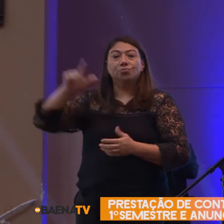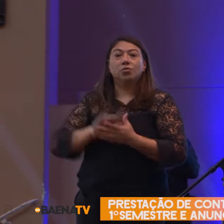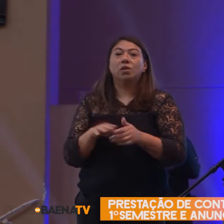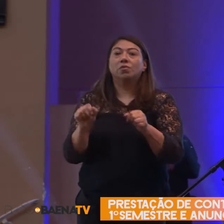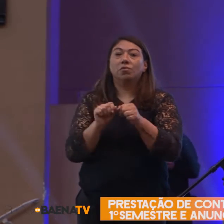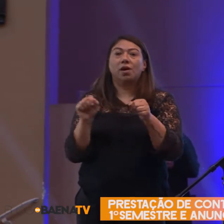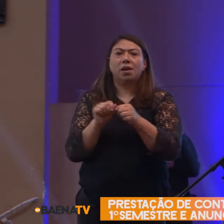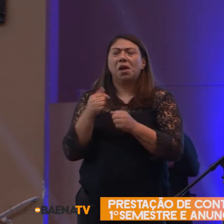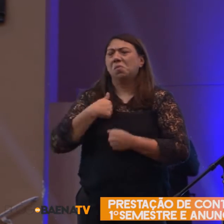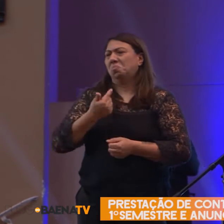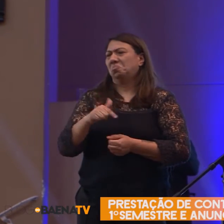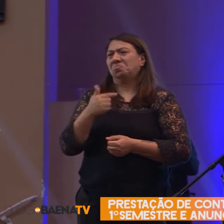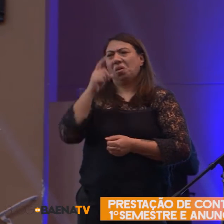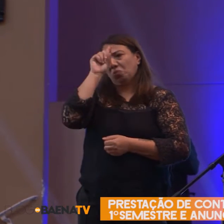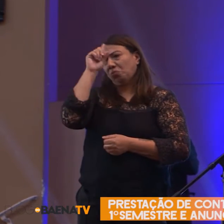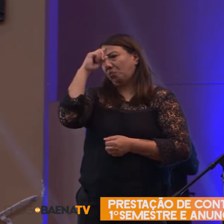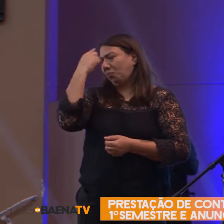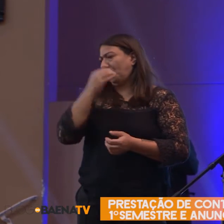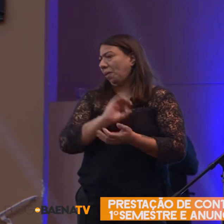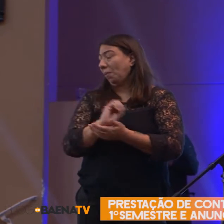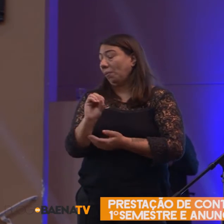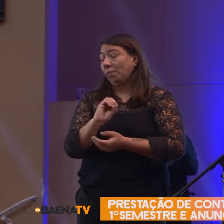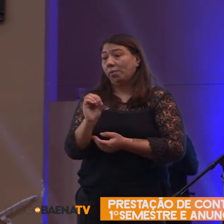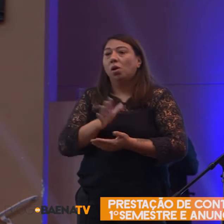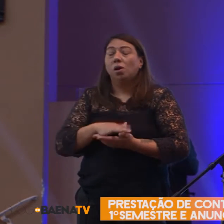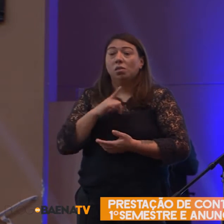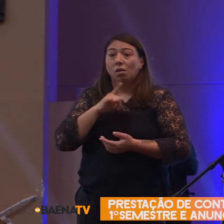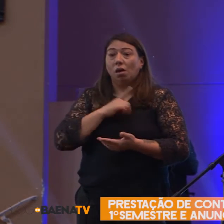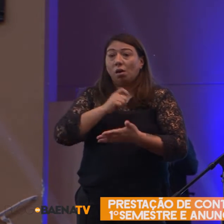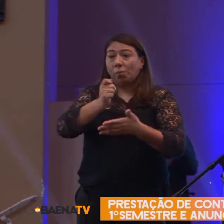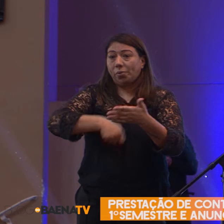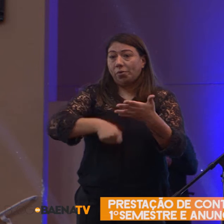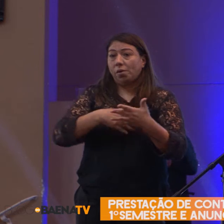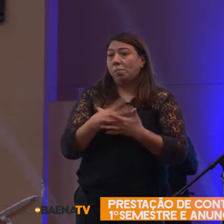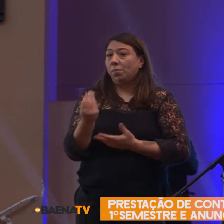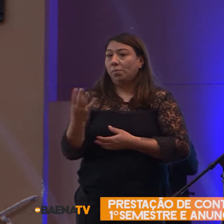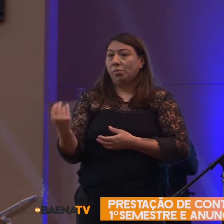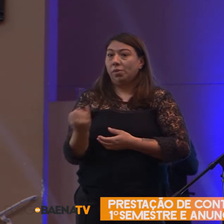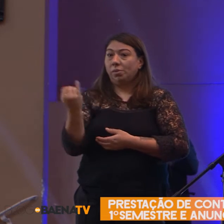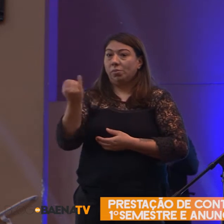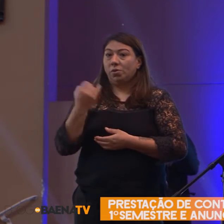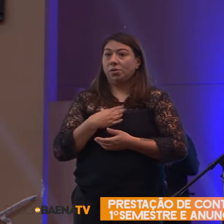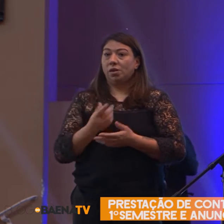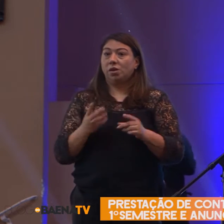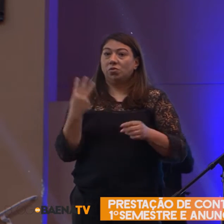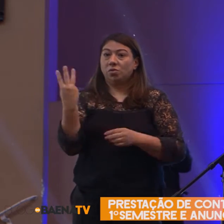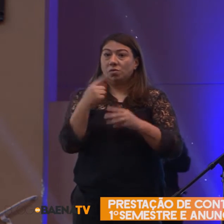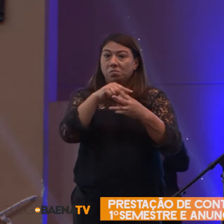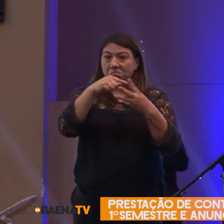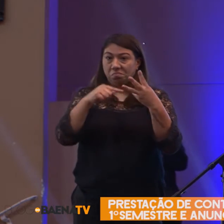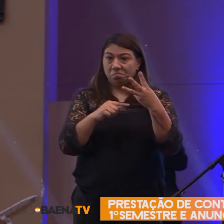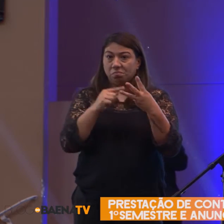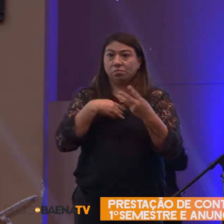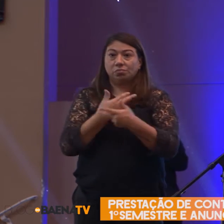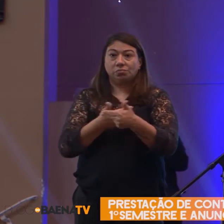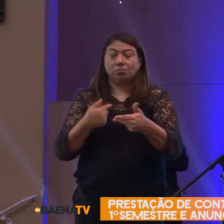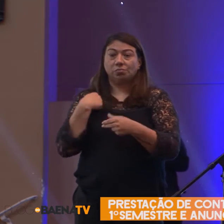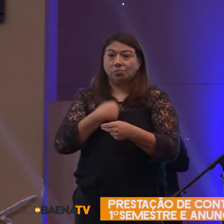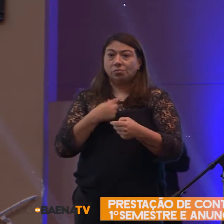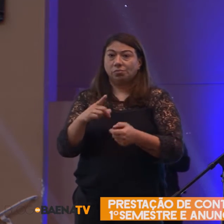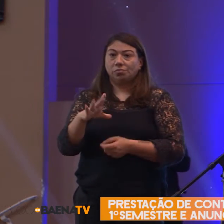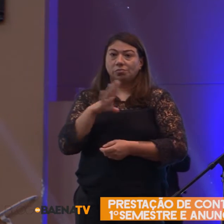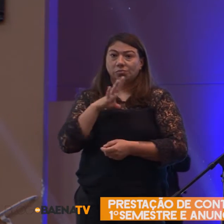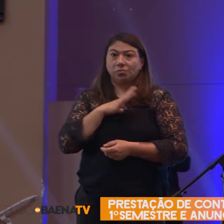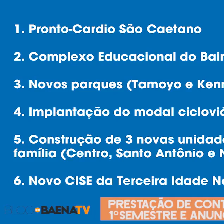que fará, eu não tenho dúvida, um preenchimento de uma lacuna muito importante na integração desses três fatores na nossa cidade. Dois